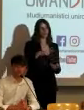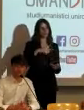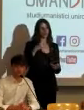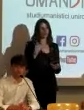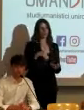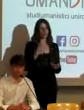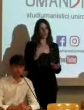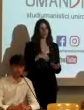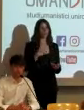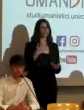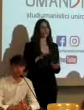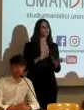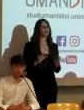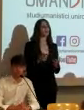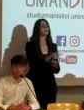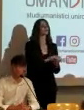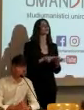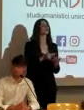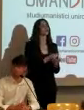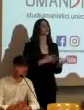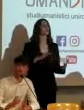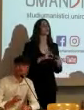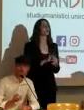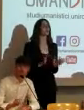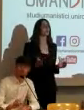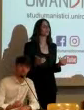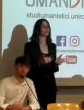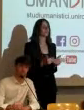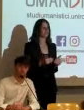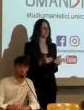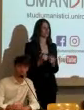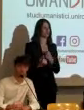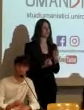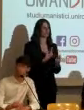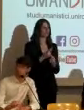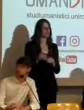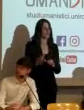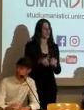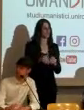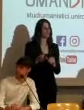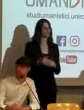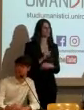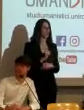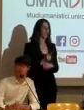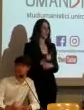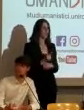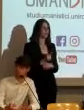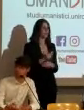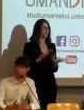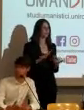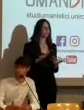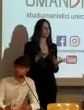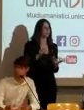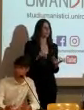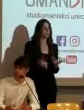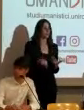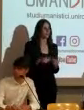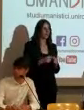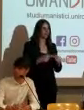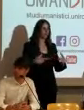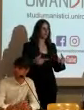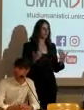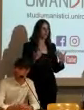legati al nostro dipartimento in ambito archeologico? Quali sono le varie azioni sul campo, dato che siamo in questa città così